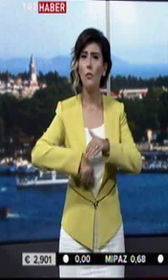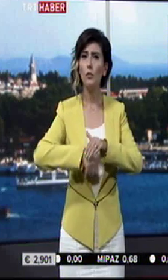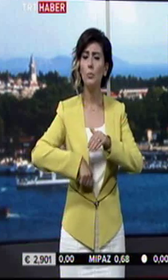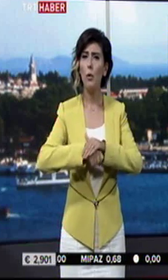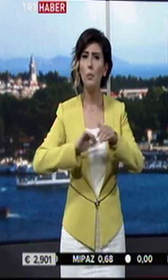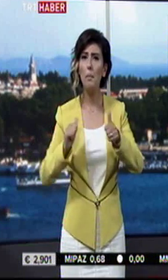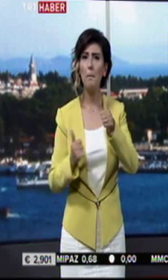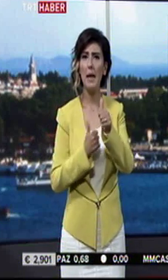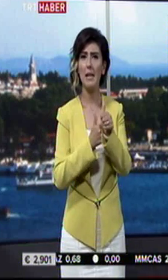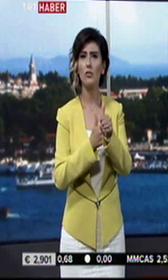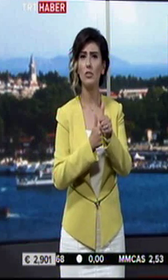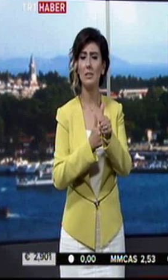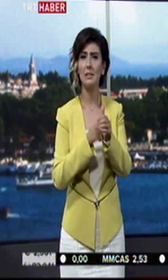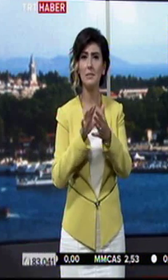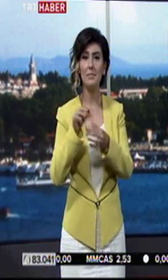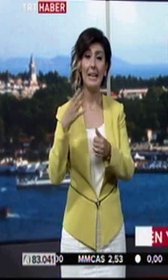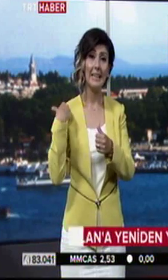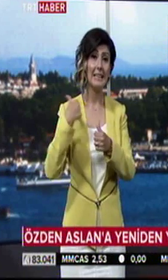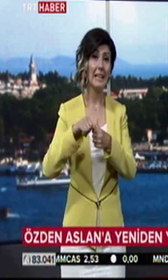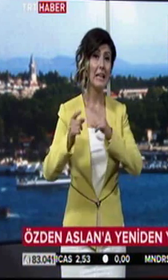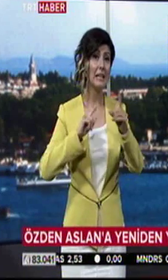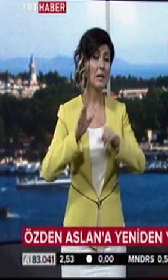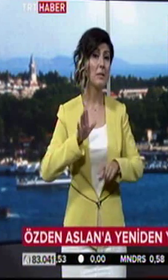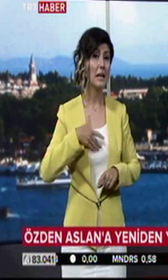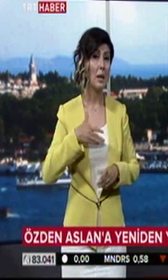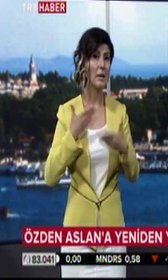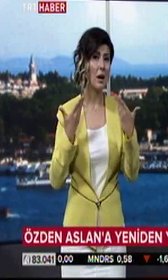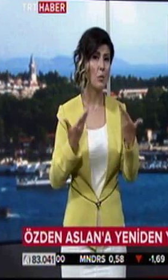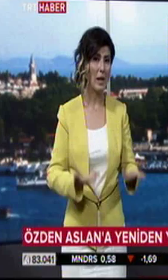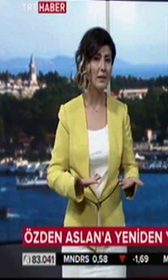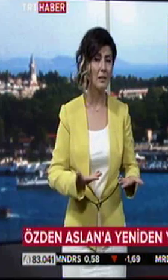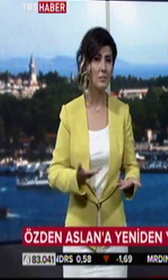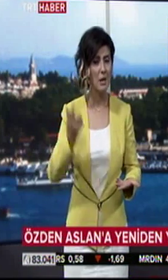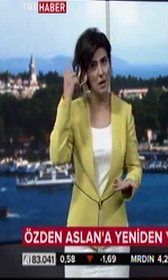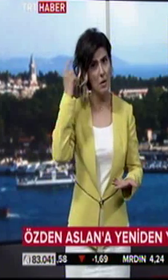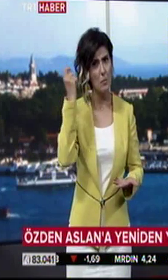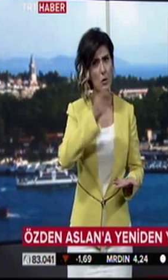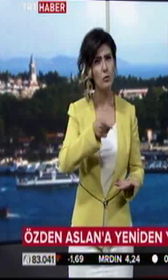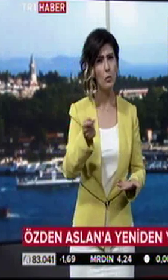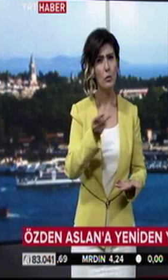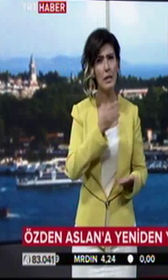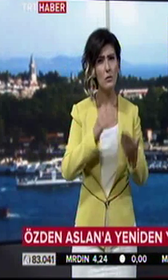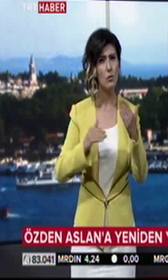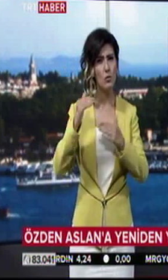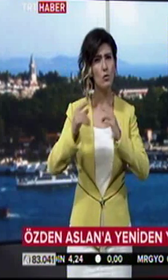futbolcu menajeri Özden Aslan'ın yeniden yargılanma talebi kabul edildi. Başvuru bu kez üst mahkeme